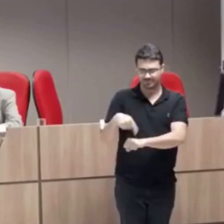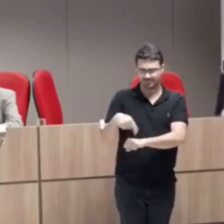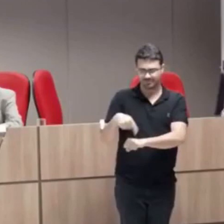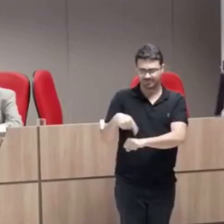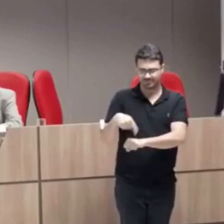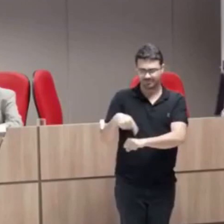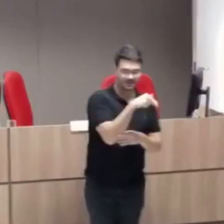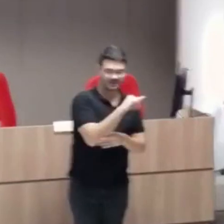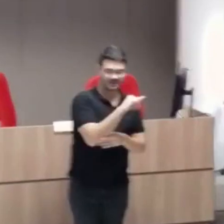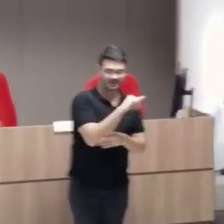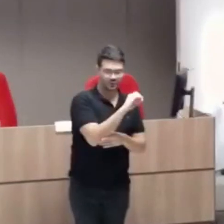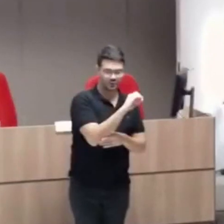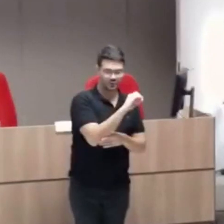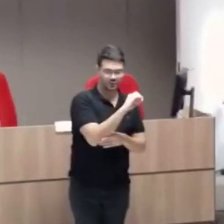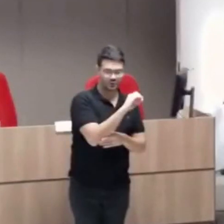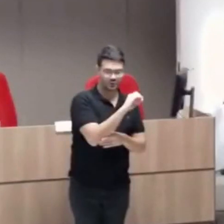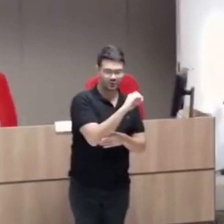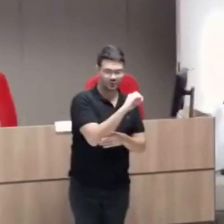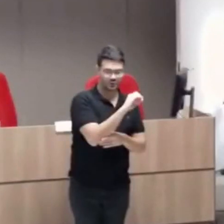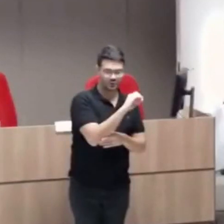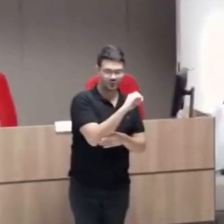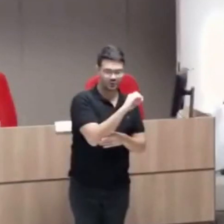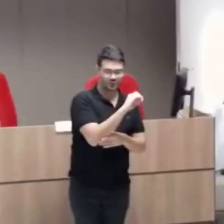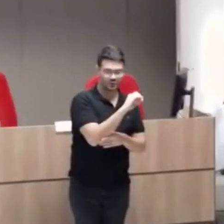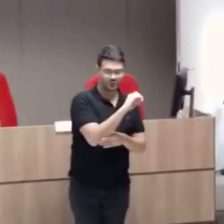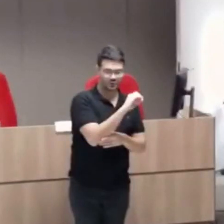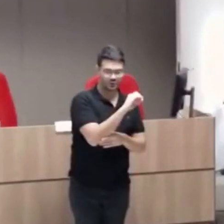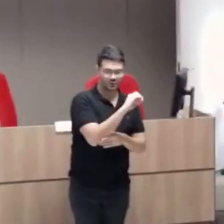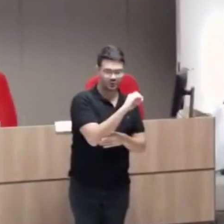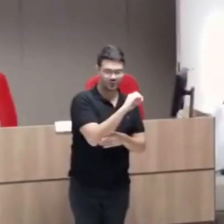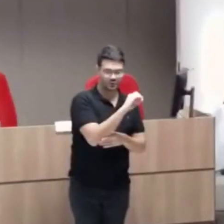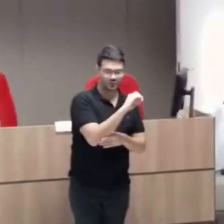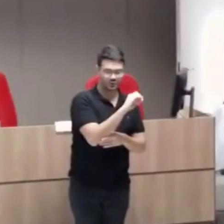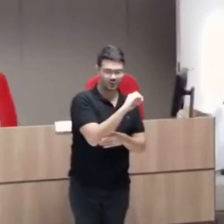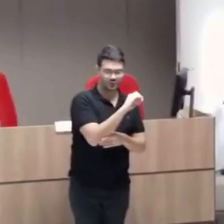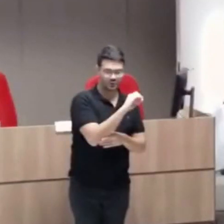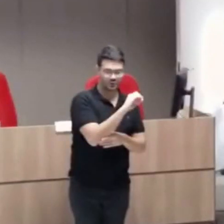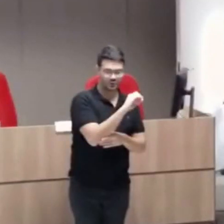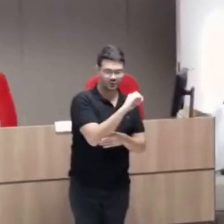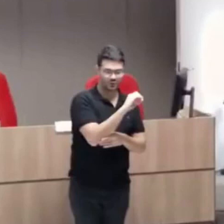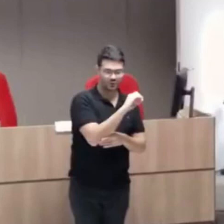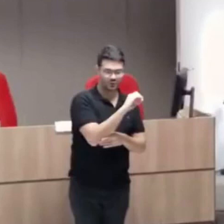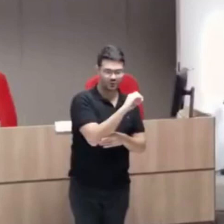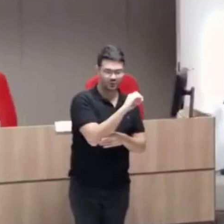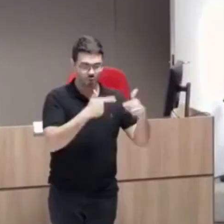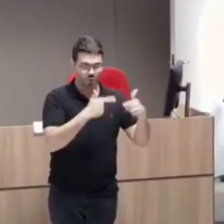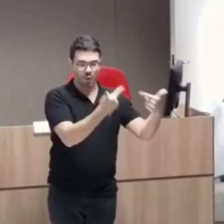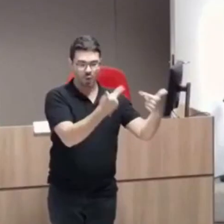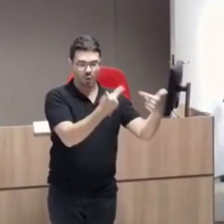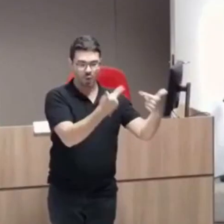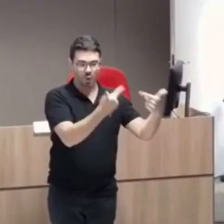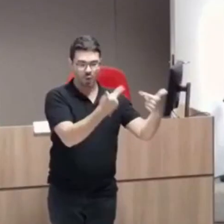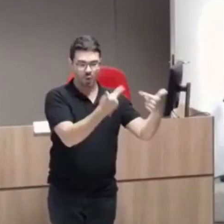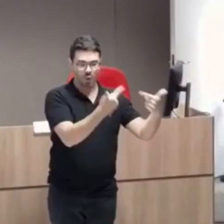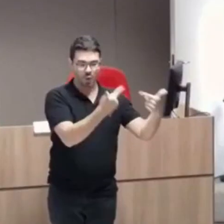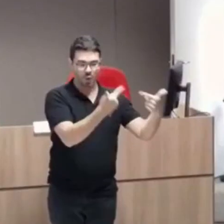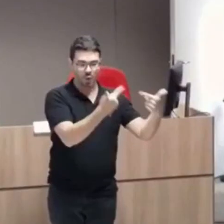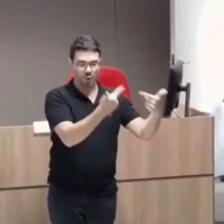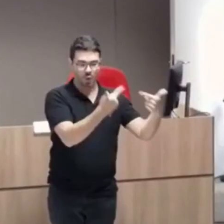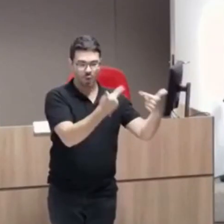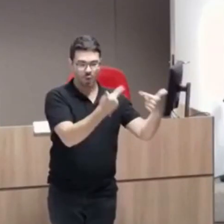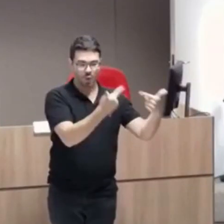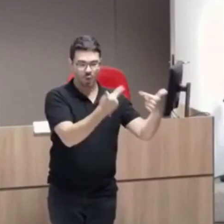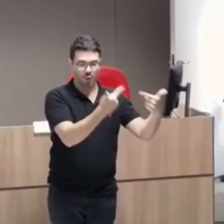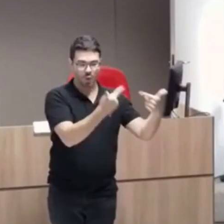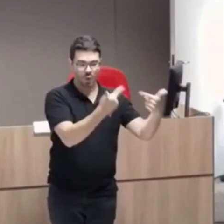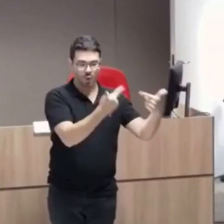enquanto tal. E quando se constrói a reforma psiquiátrica, a partir da luta antimanicomial, se constrói com uma essência.